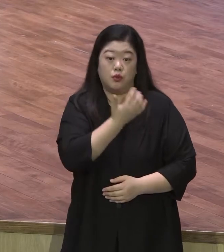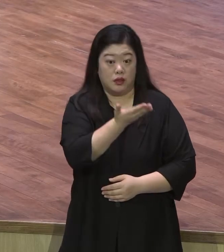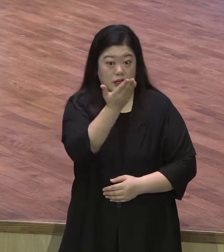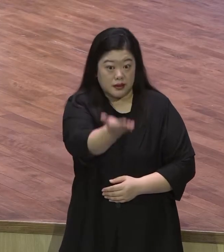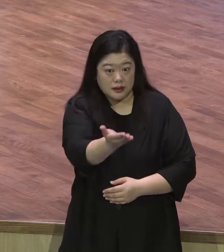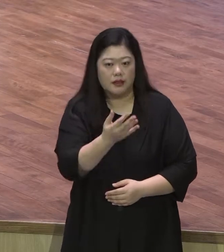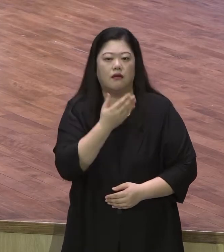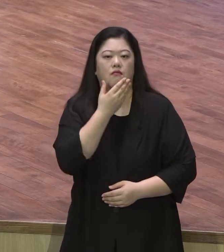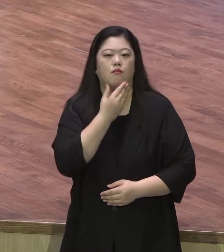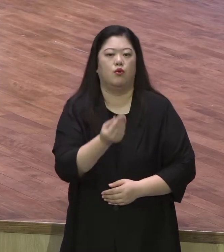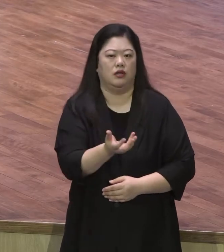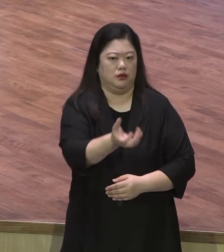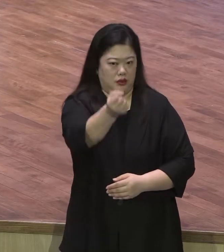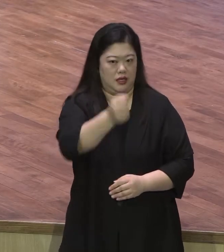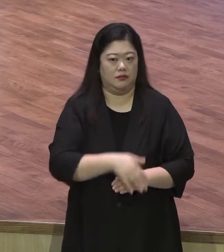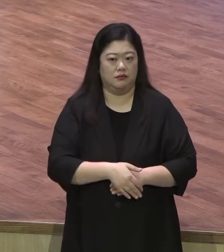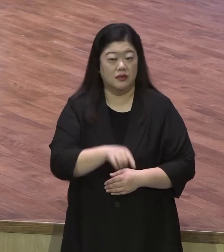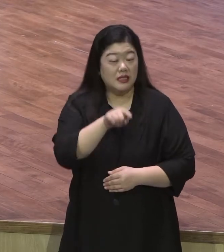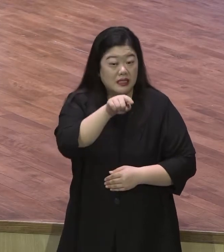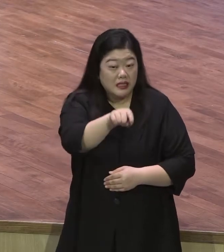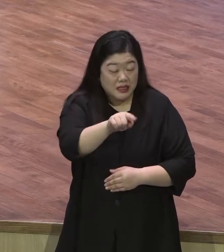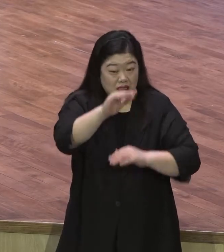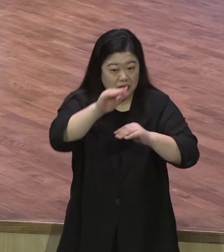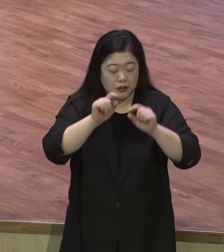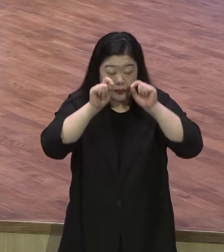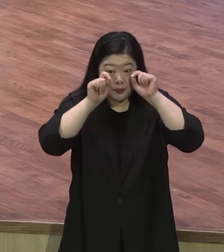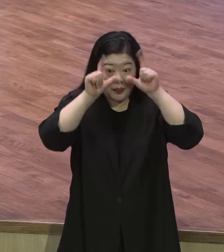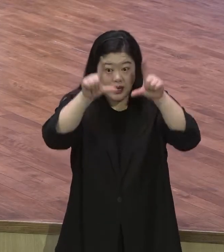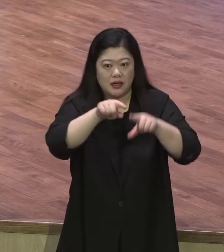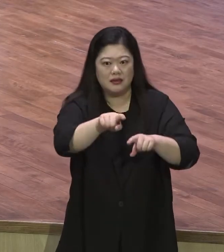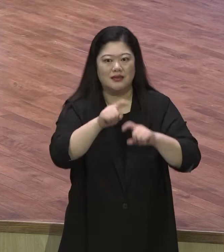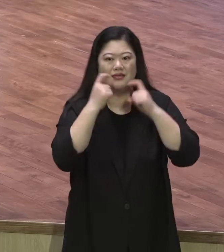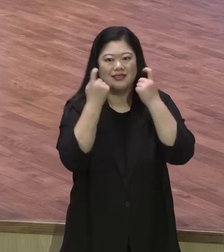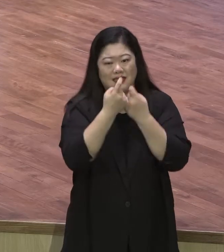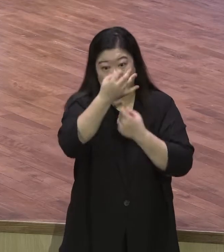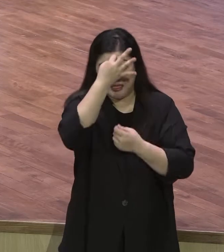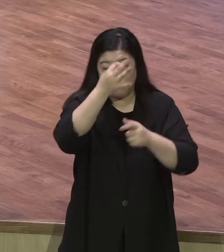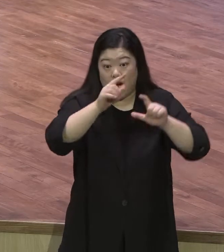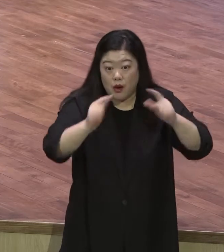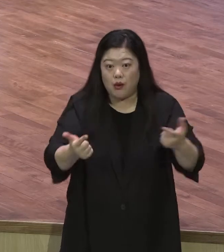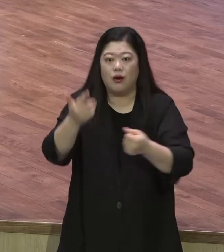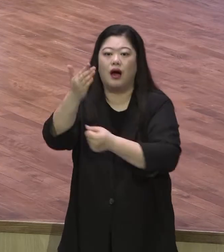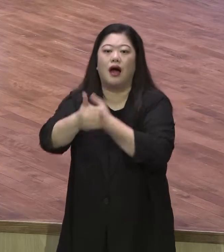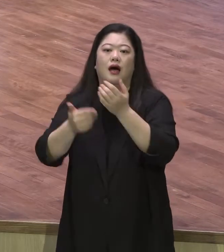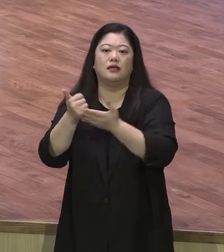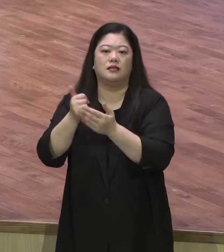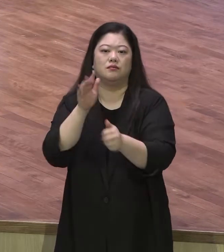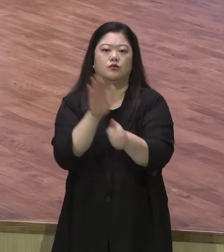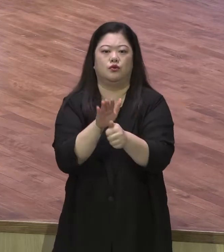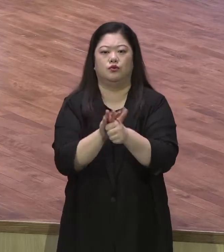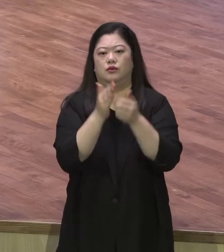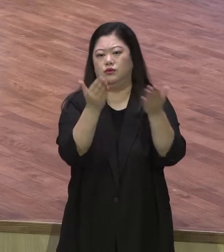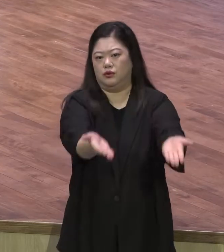복이 도다. 이를 내게 알게 아니니라 너 현룩이 아니요 하늘의 신 아버지 신